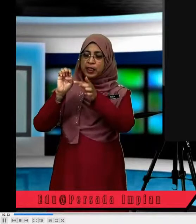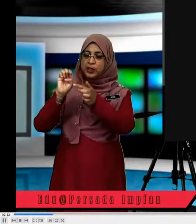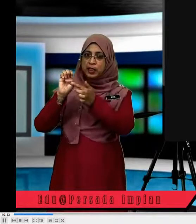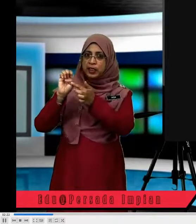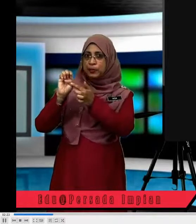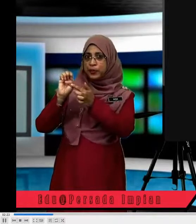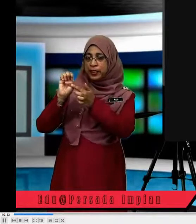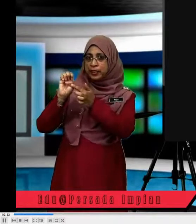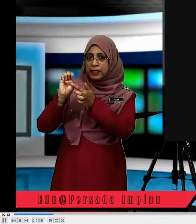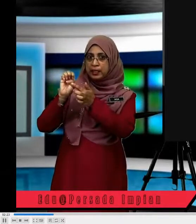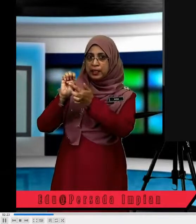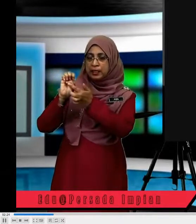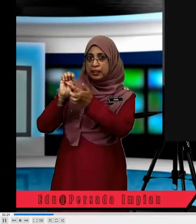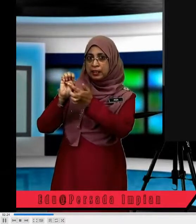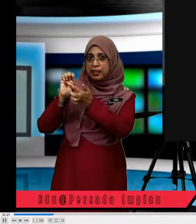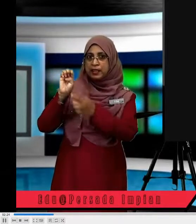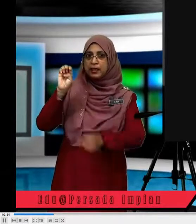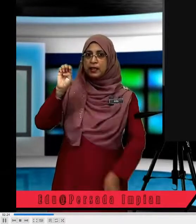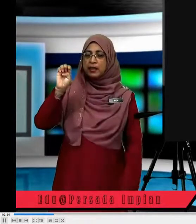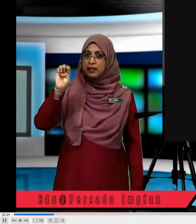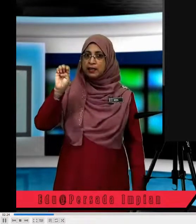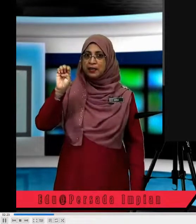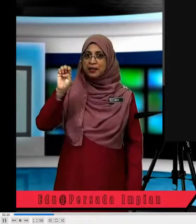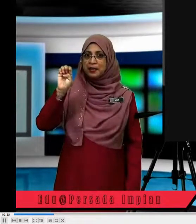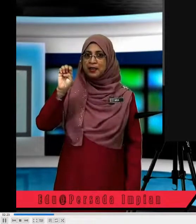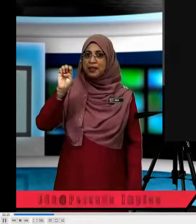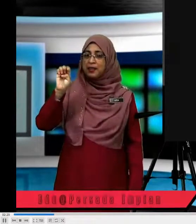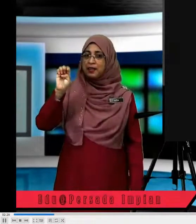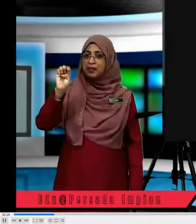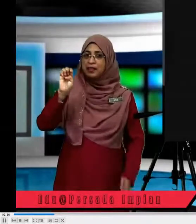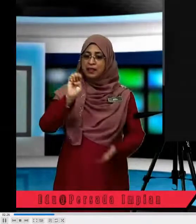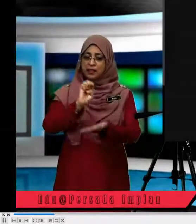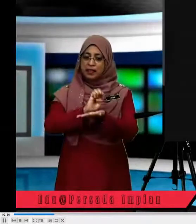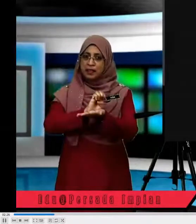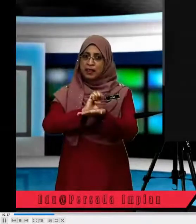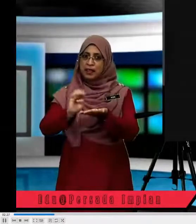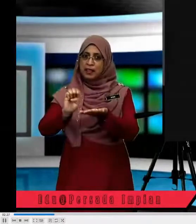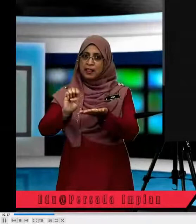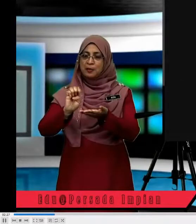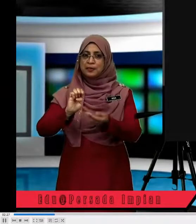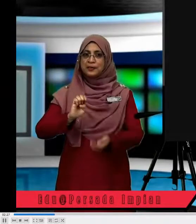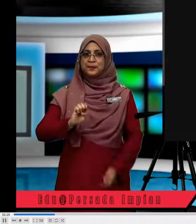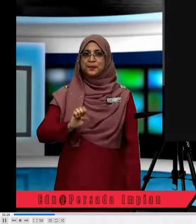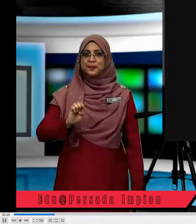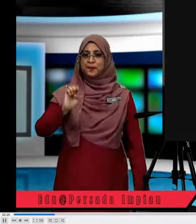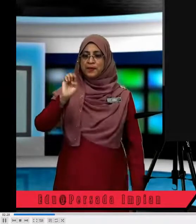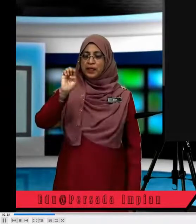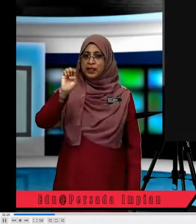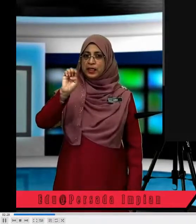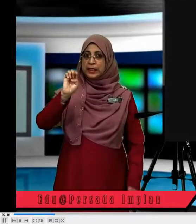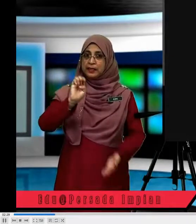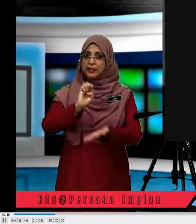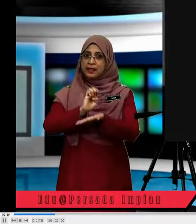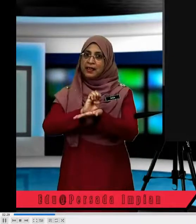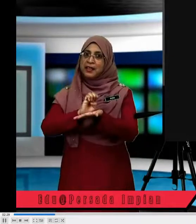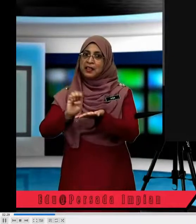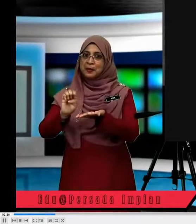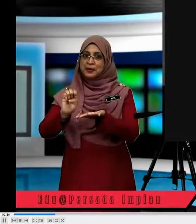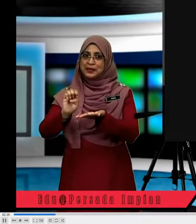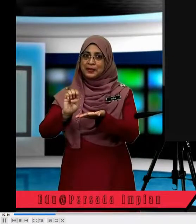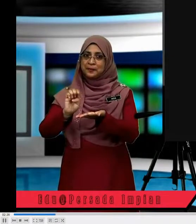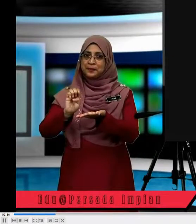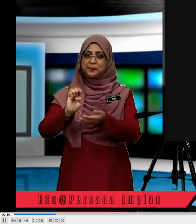asiapoker77 Wali Ibu cari letak di tengah i-i-i-i long I